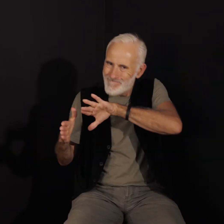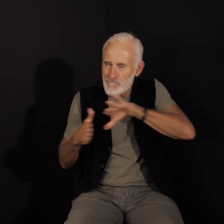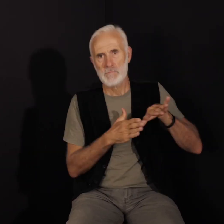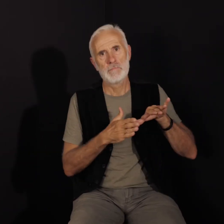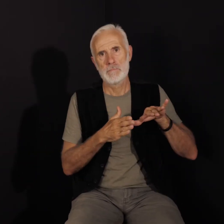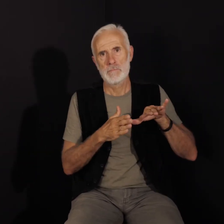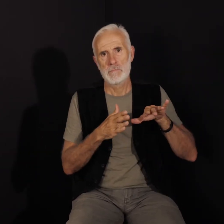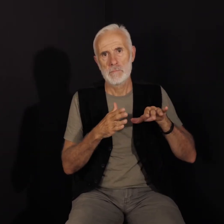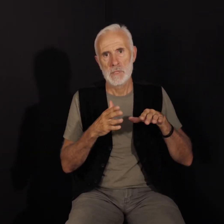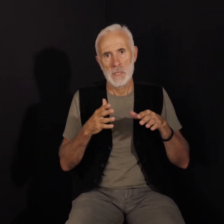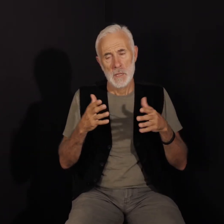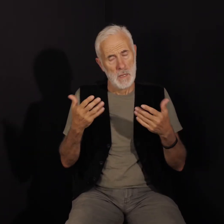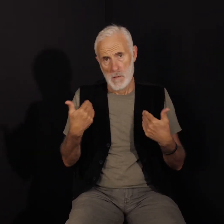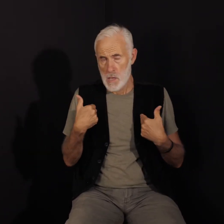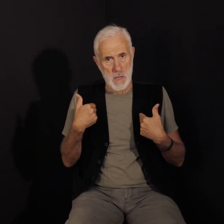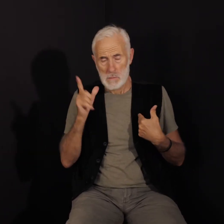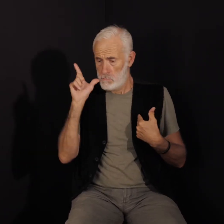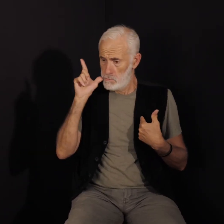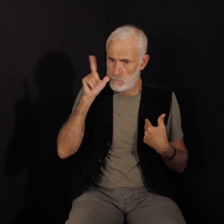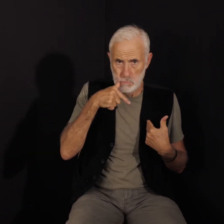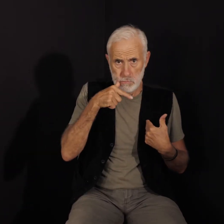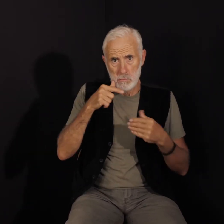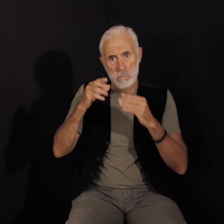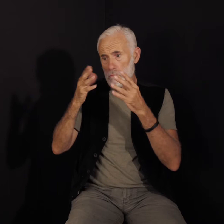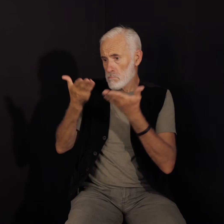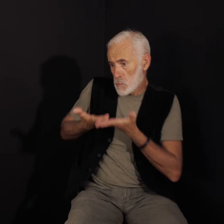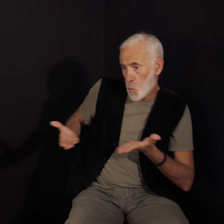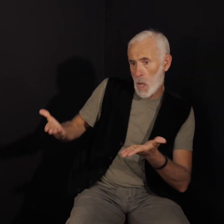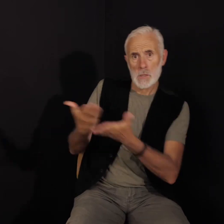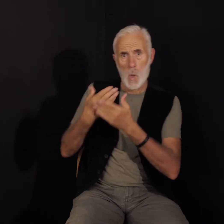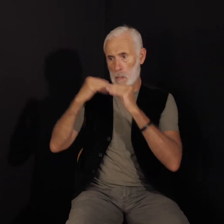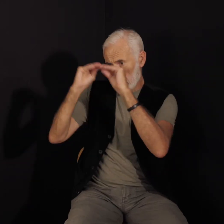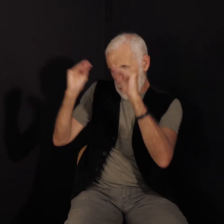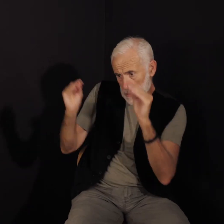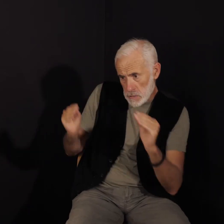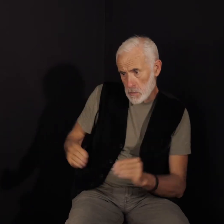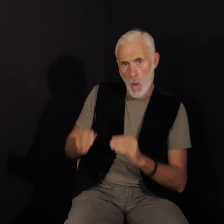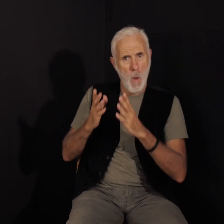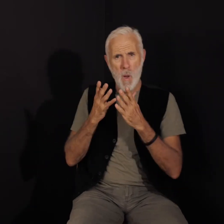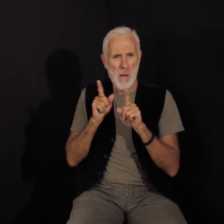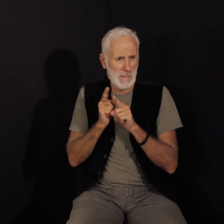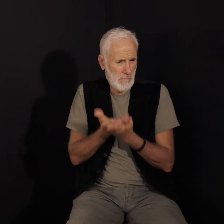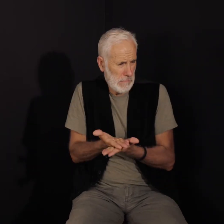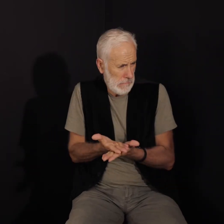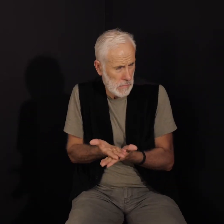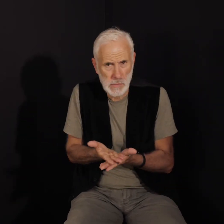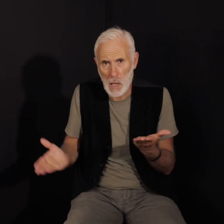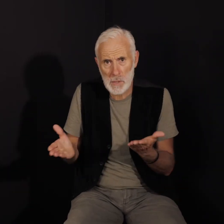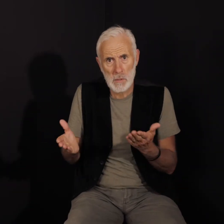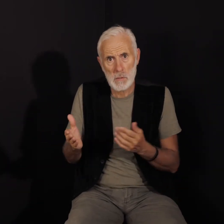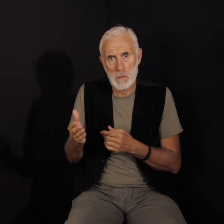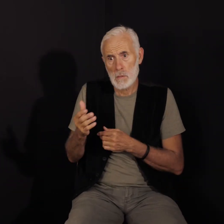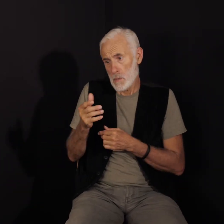décrire de la manière la plus sobre possible une journée ou un instant dans la vie de